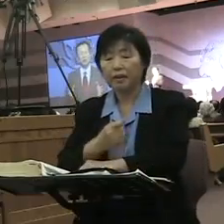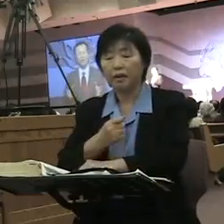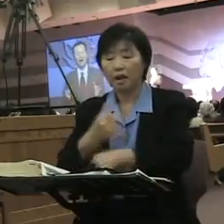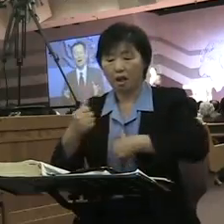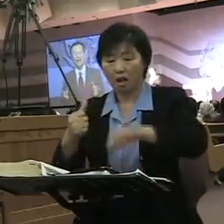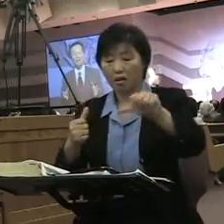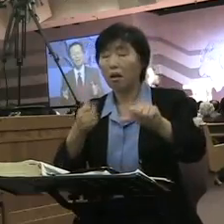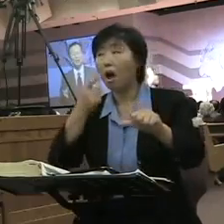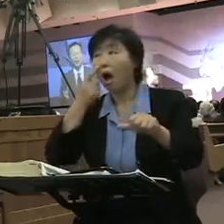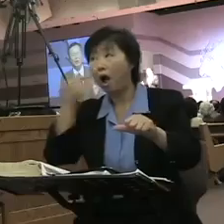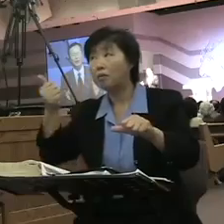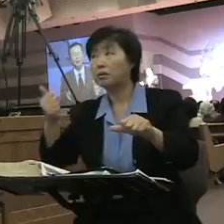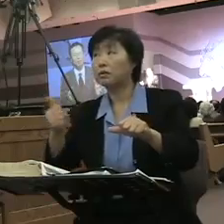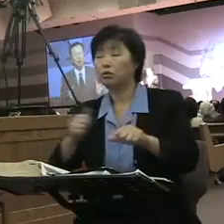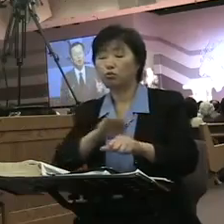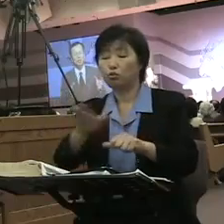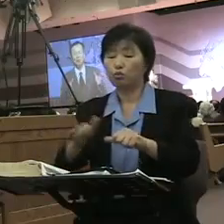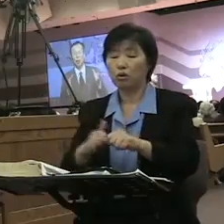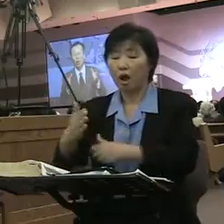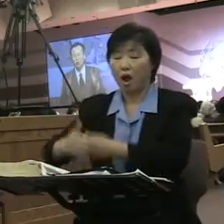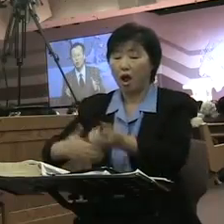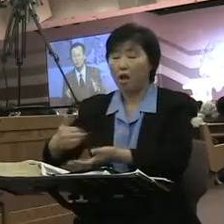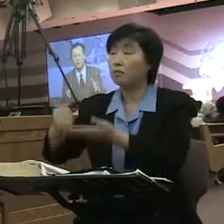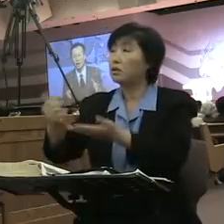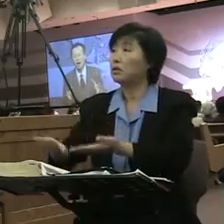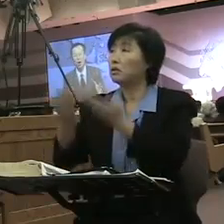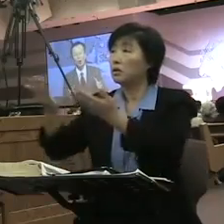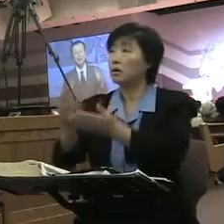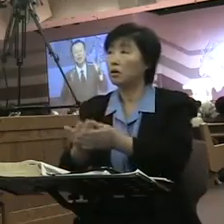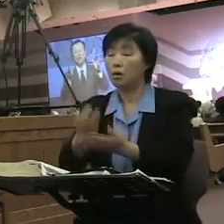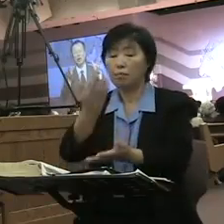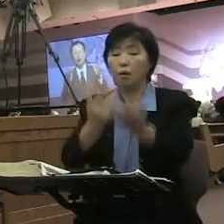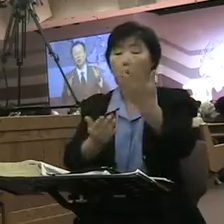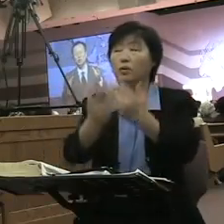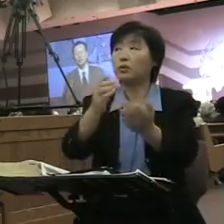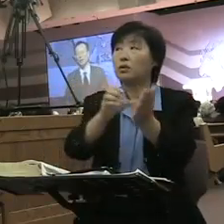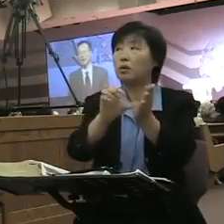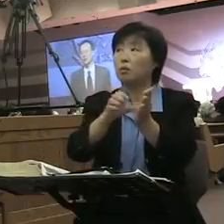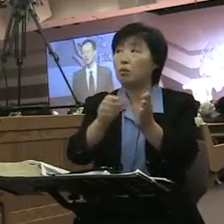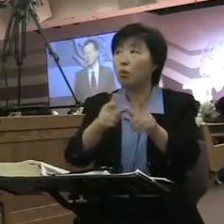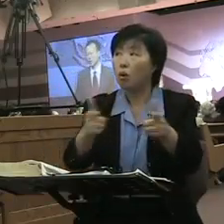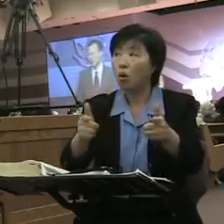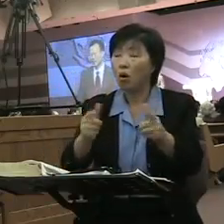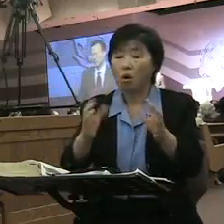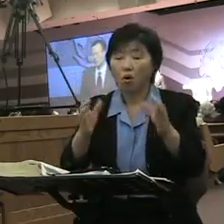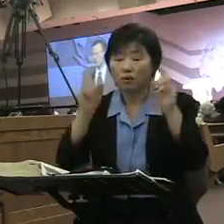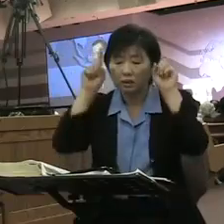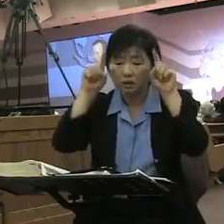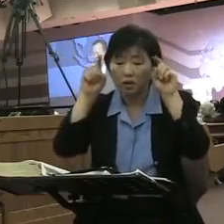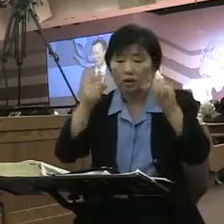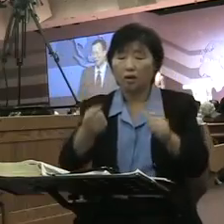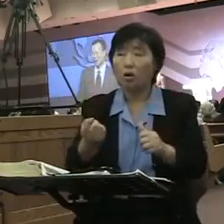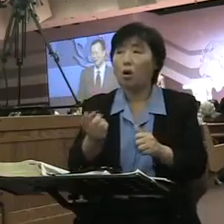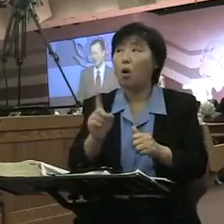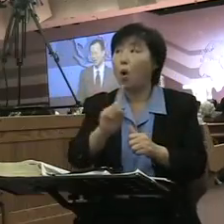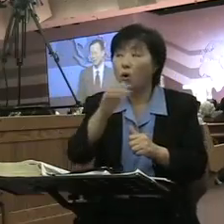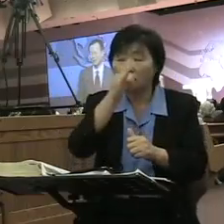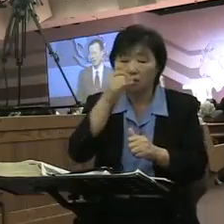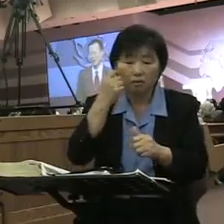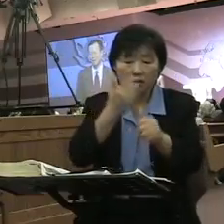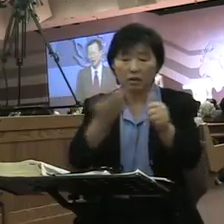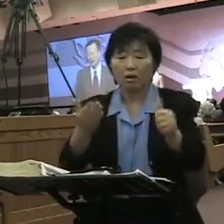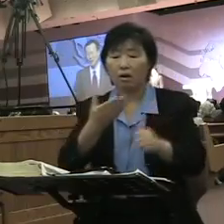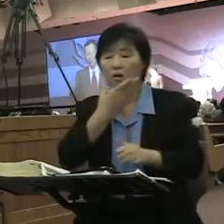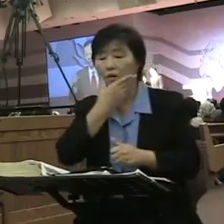아버지, 우리가 하나님께 드려야 되는 번제물이 어디 있습니까? 어린 양이 어디 있습니까? 라는 질문을 받았을 때 아브라함의